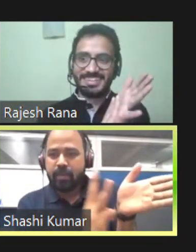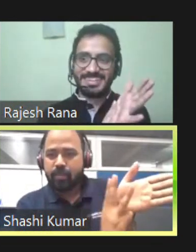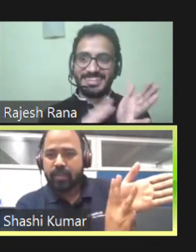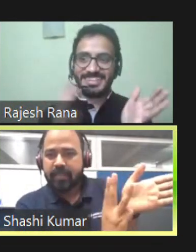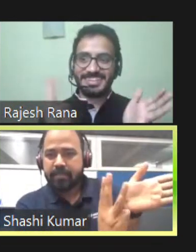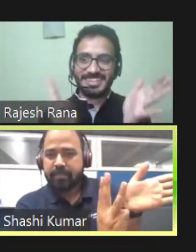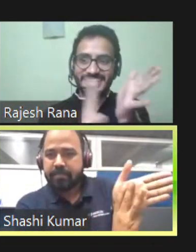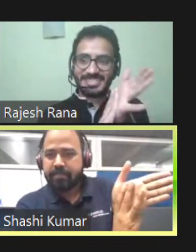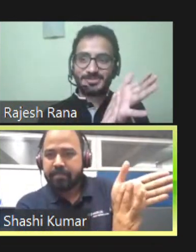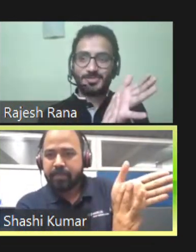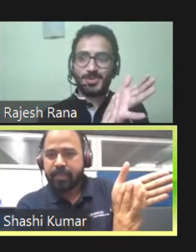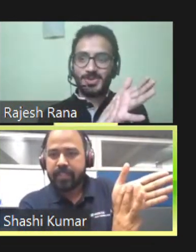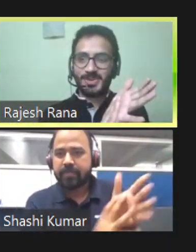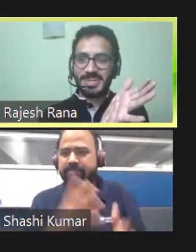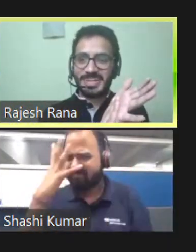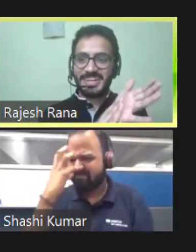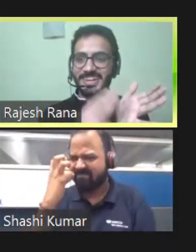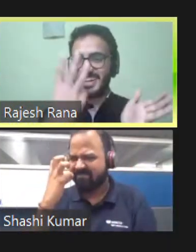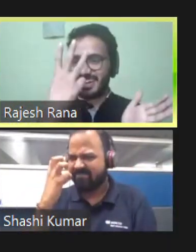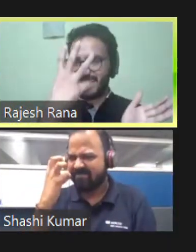है मोहित,